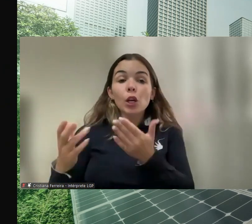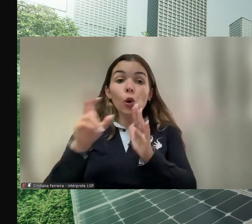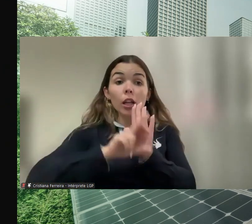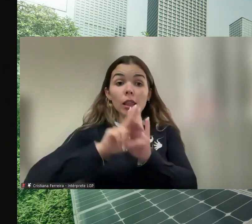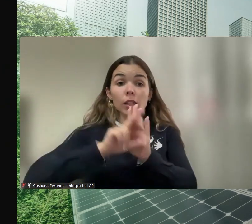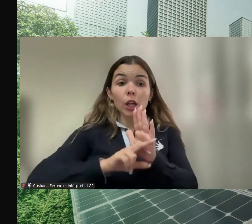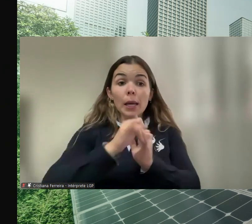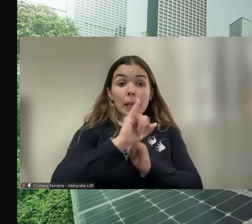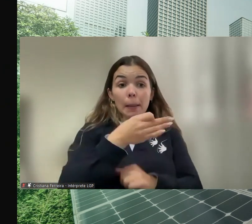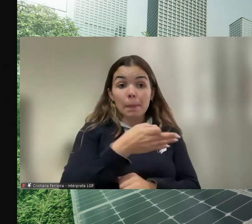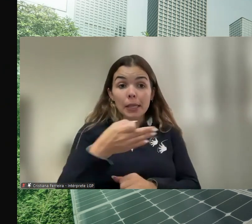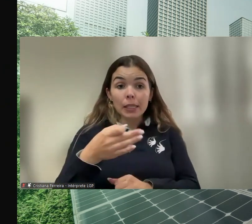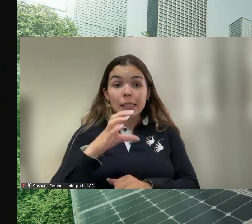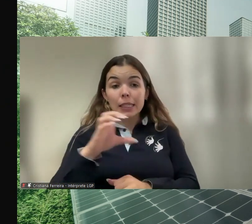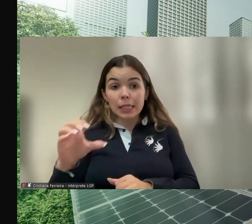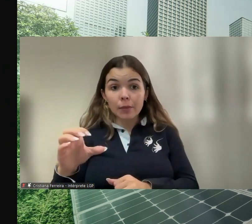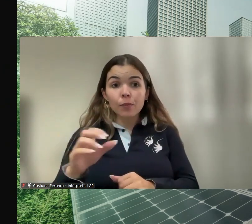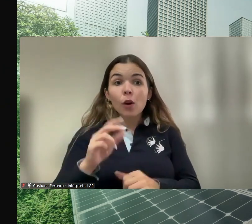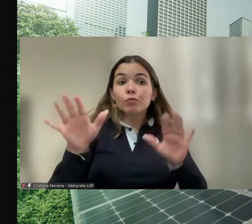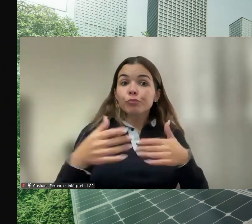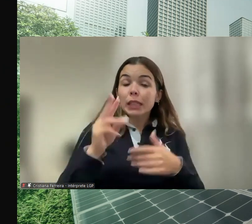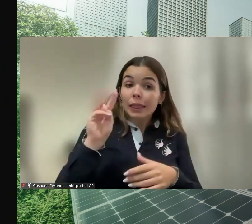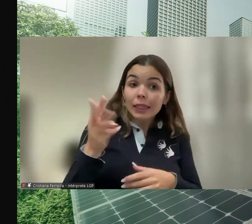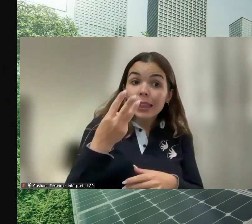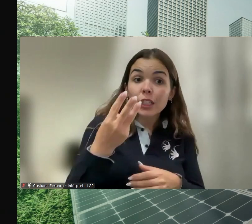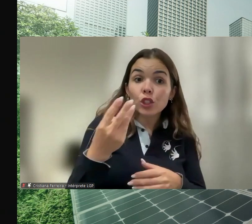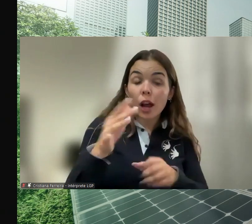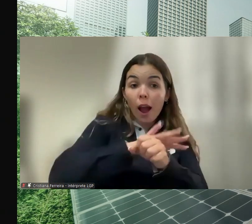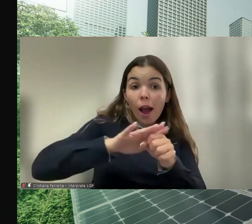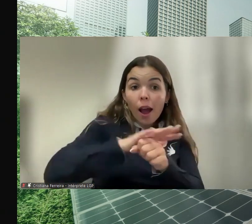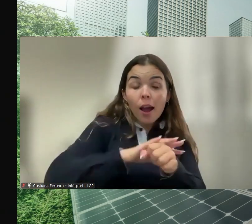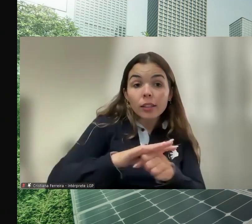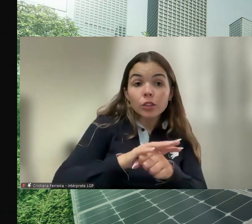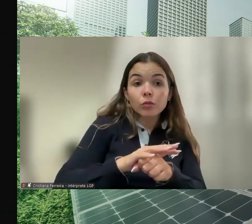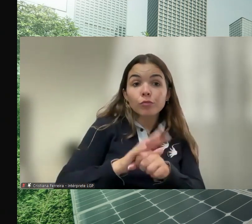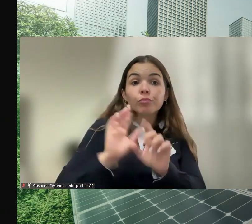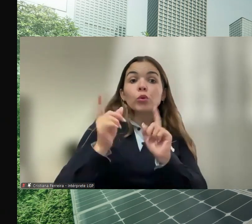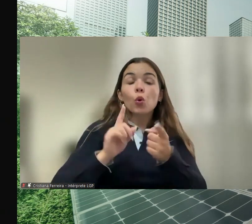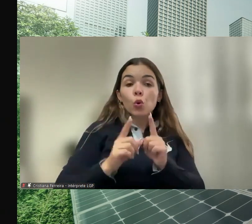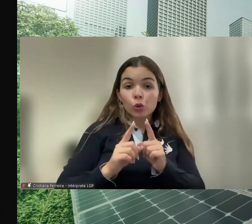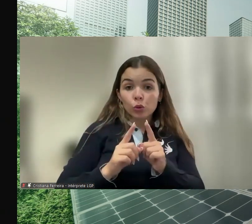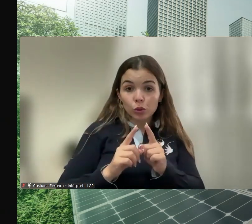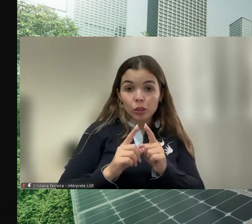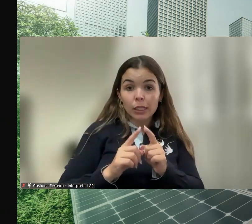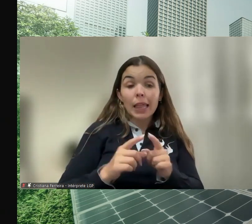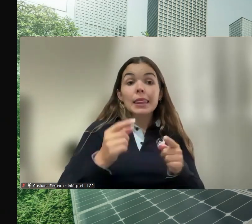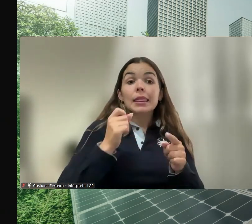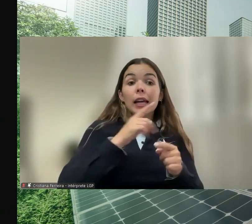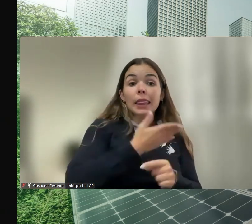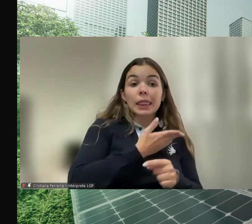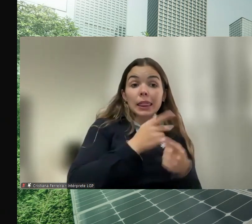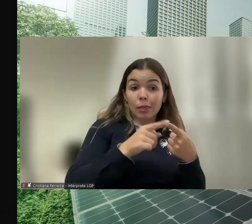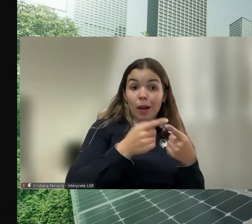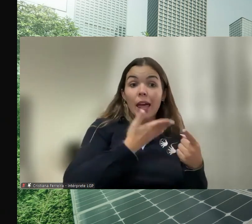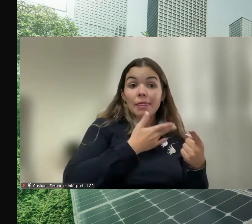do IPCC. Portanto, tem três dimensões, que é a dimensão da justiça distributiva, que se